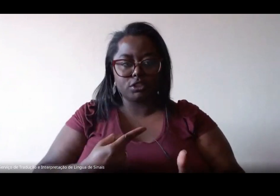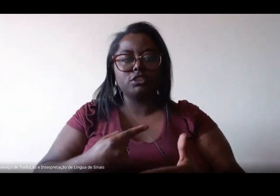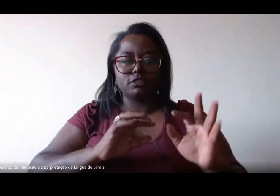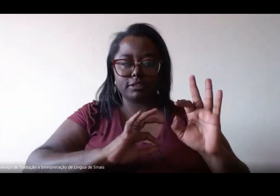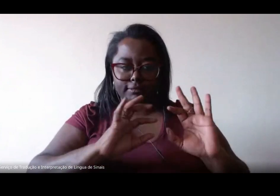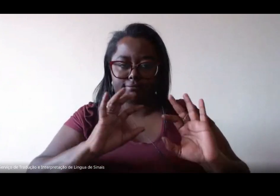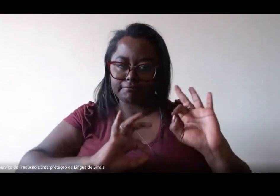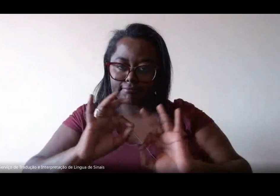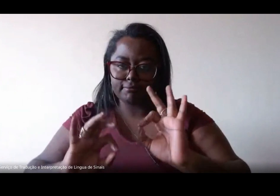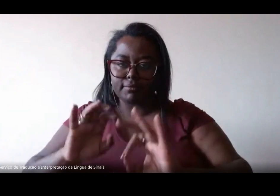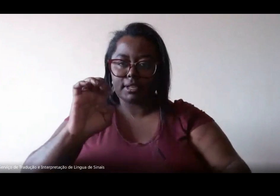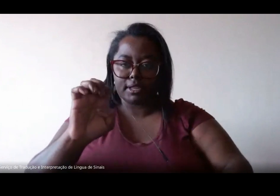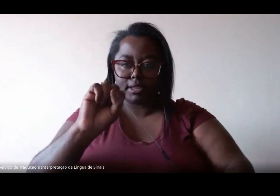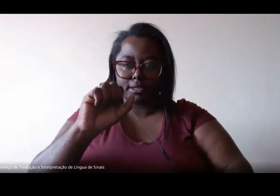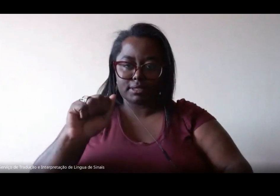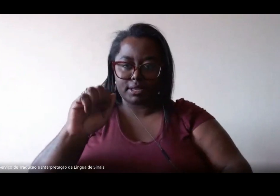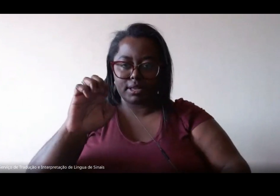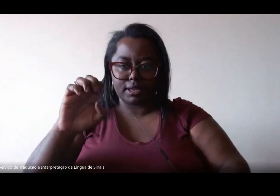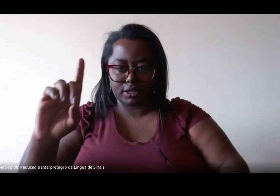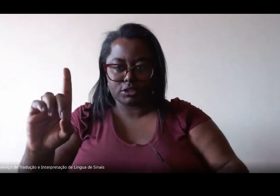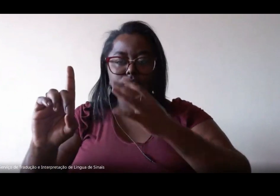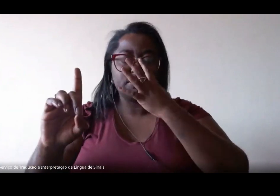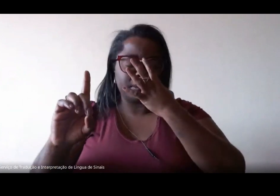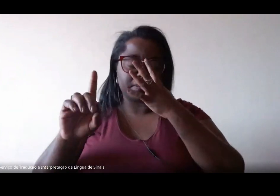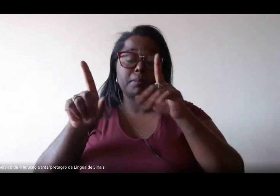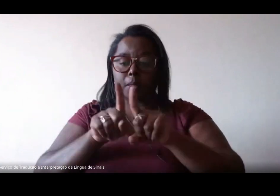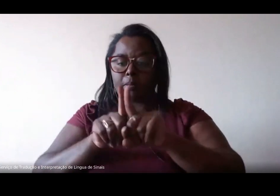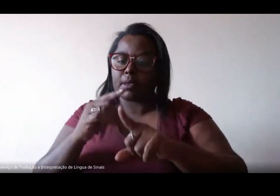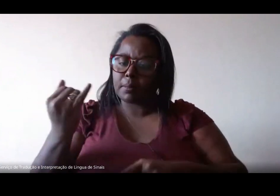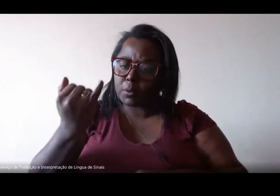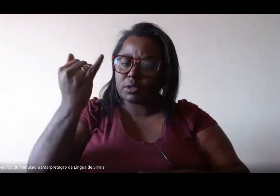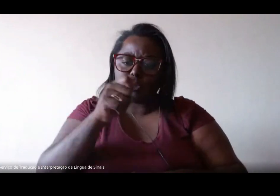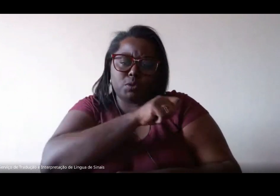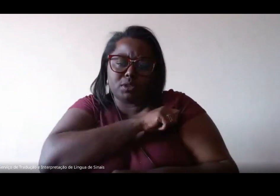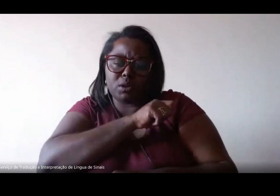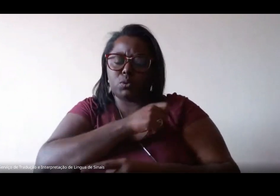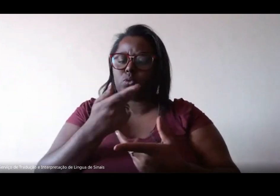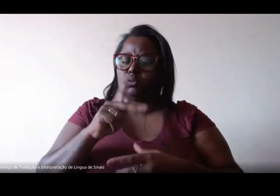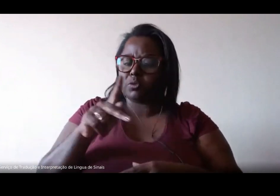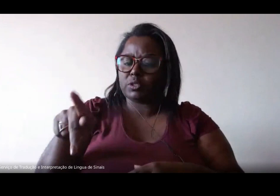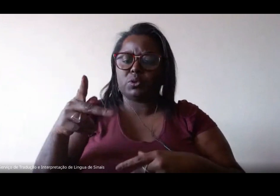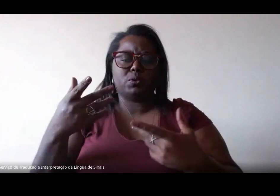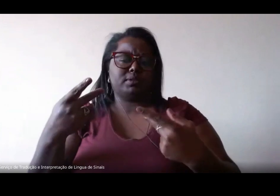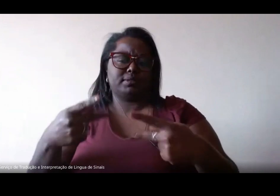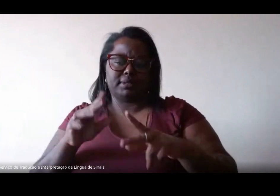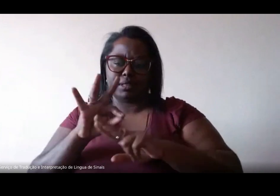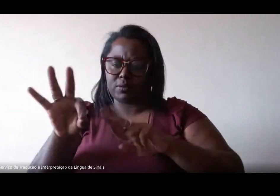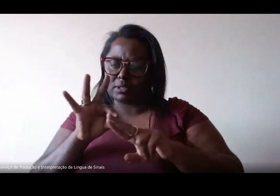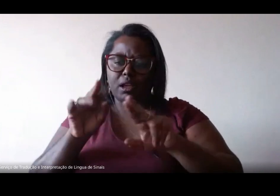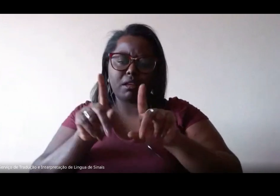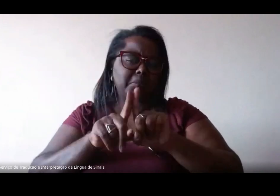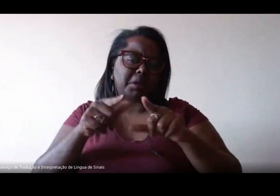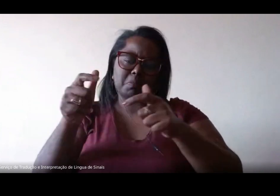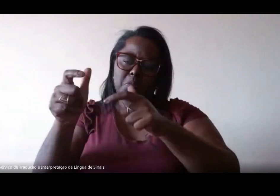ESAED e que é muito importante também para os docentes, discentes da UFSCar e também além